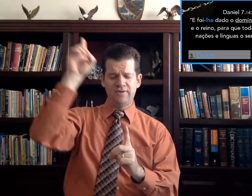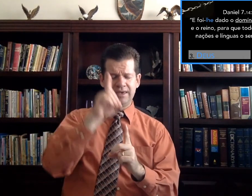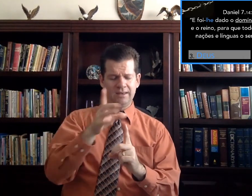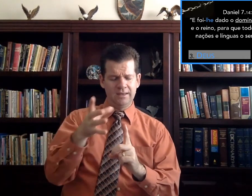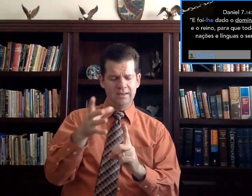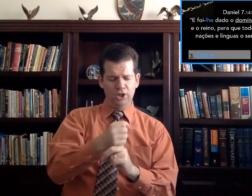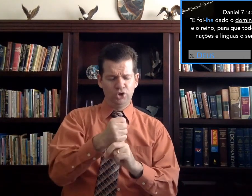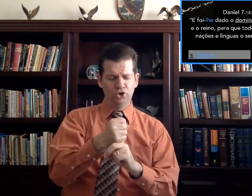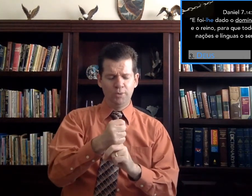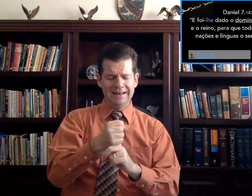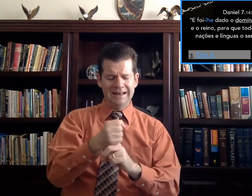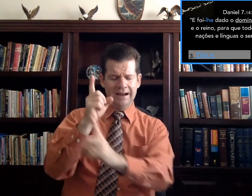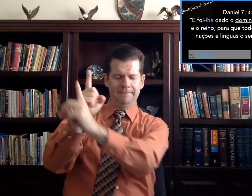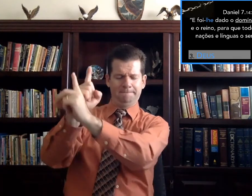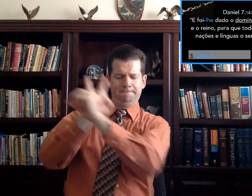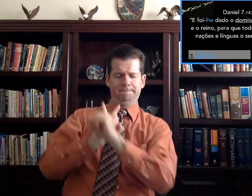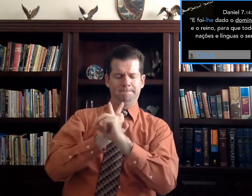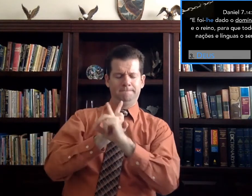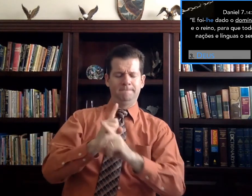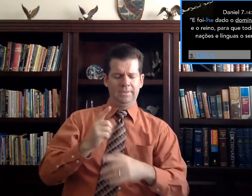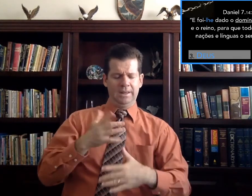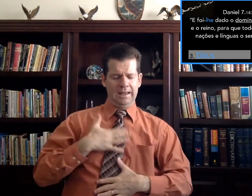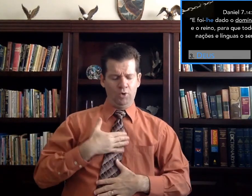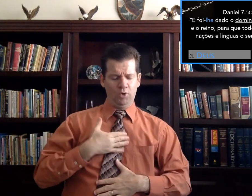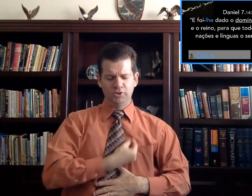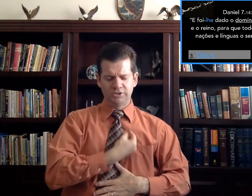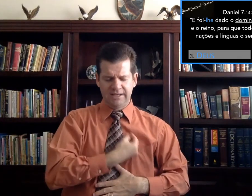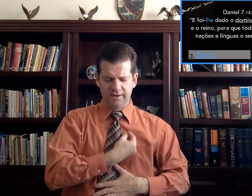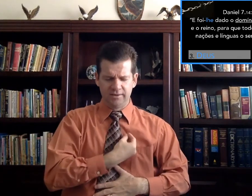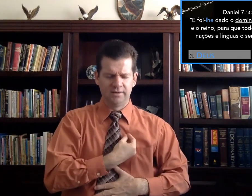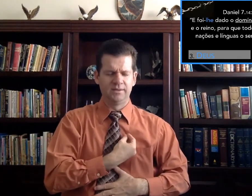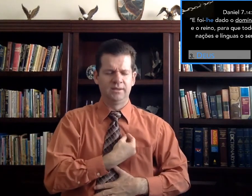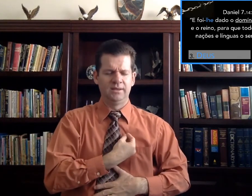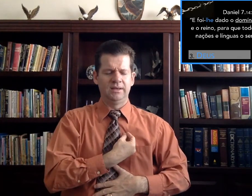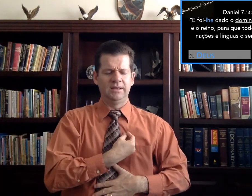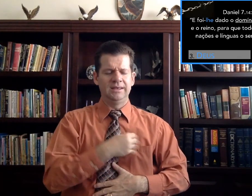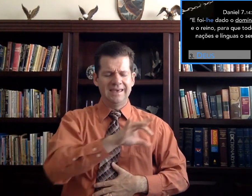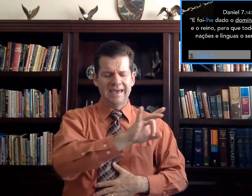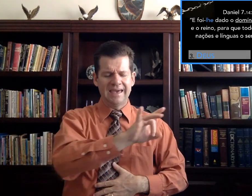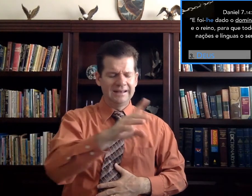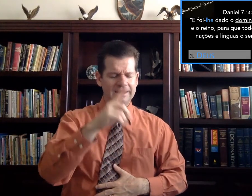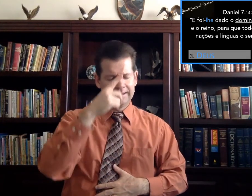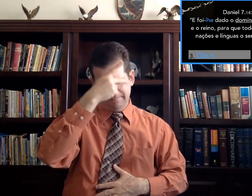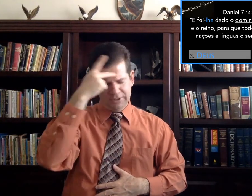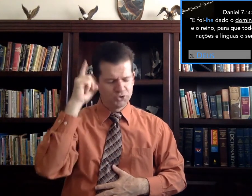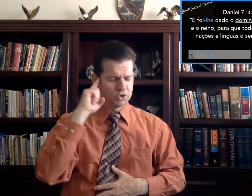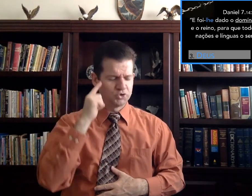venha dominar o meu ser. E que cada pessoa